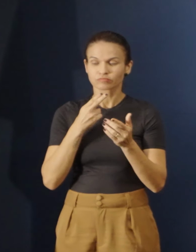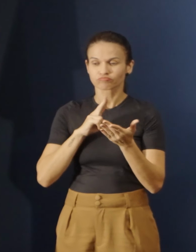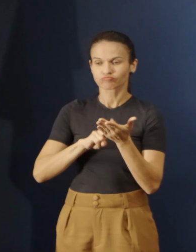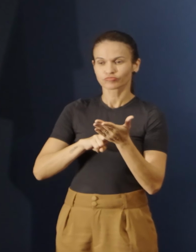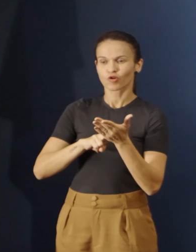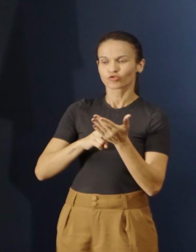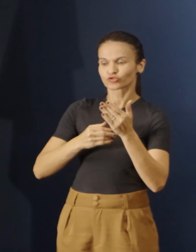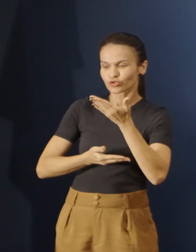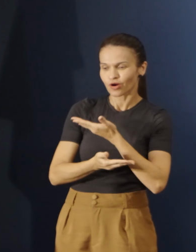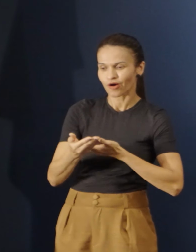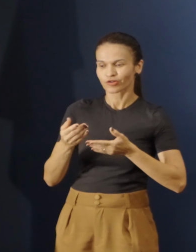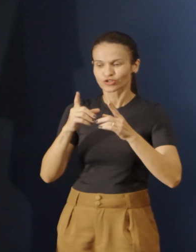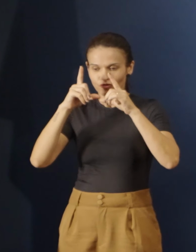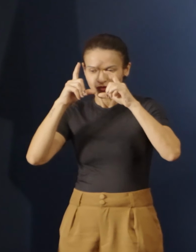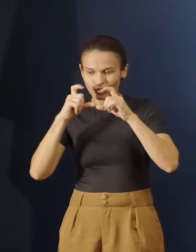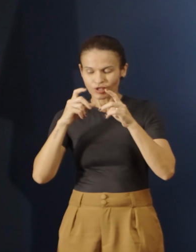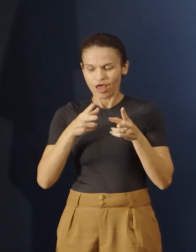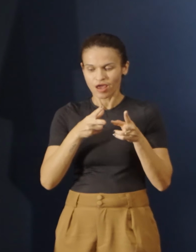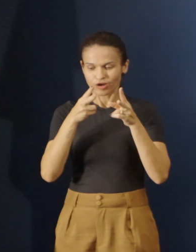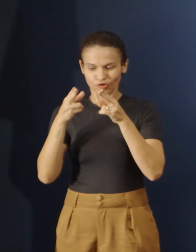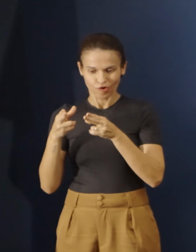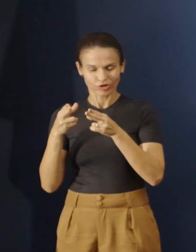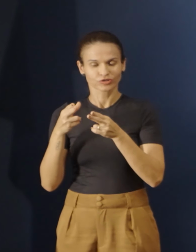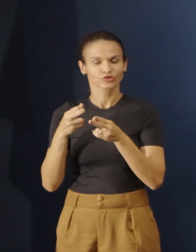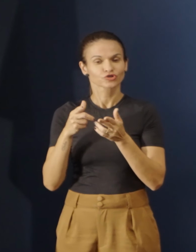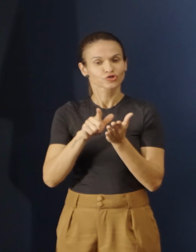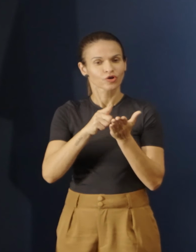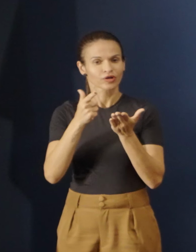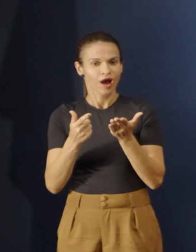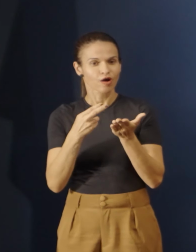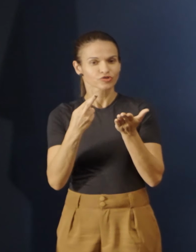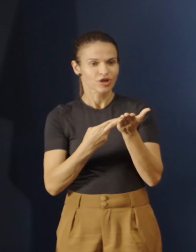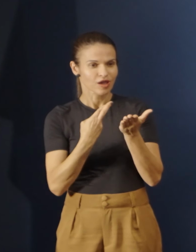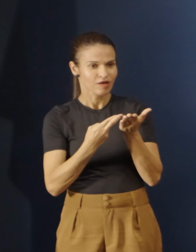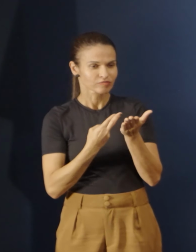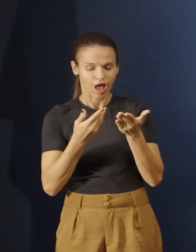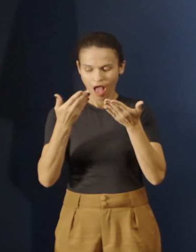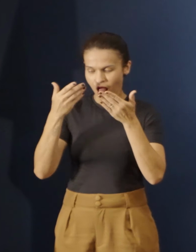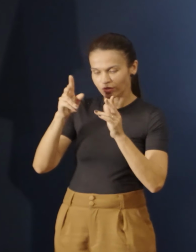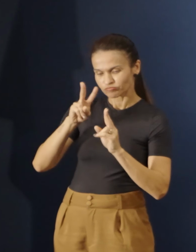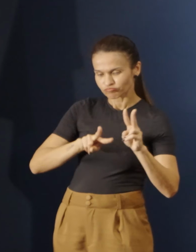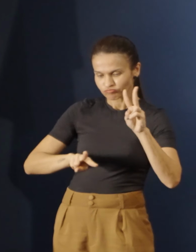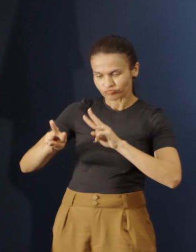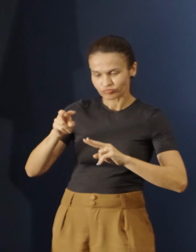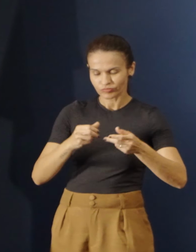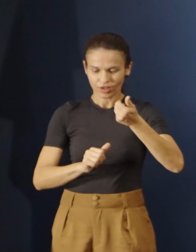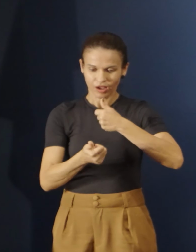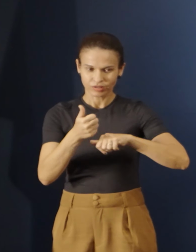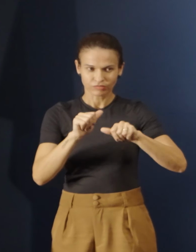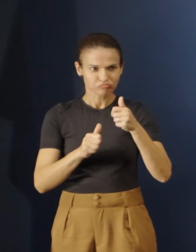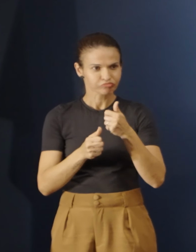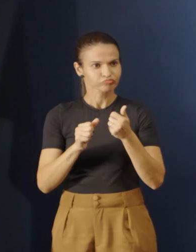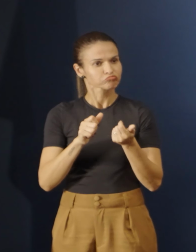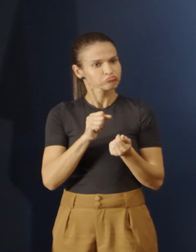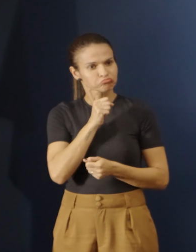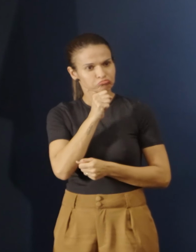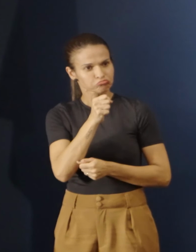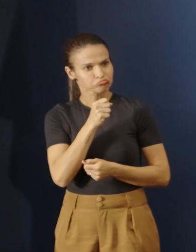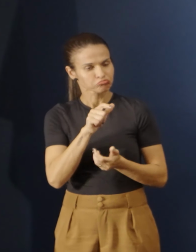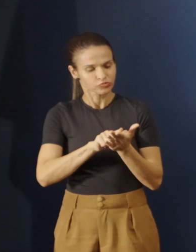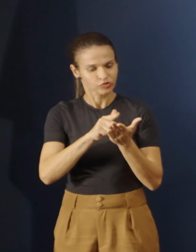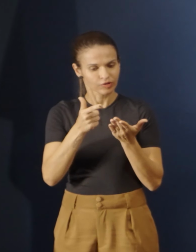troca de fotografias, de recortes de jornal, de revista. Né? Um analisando a obra do outro, às vezes publicando um artigo na imprensa. Então isso tudo faz